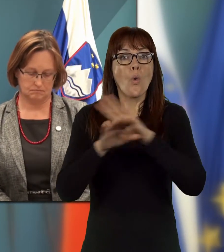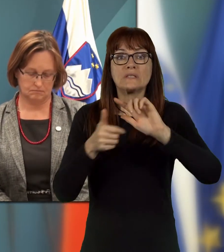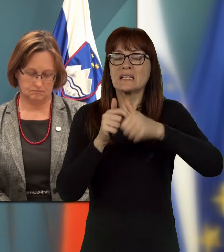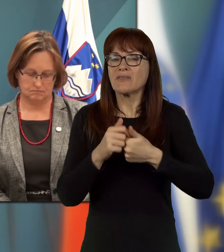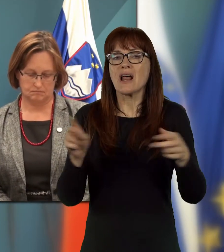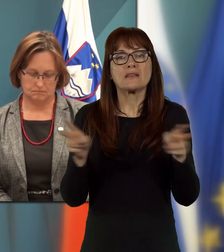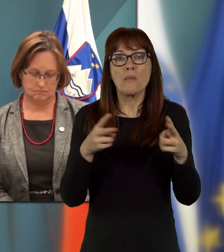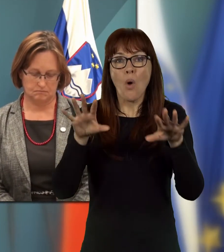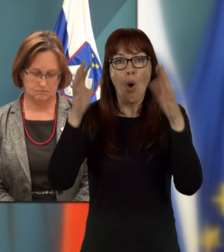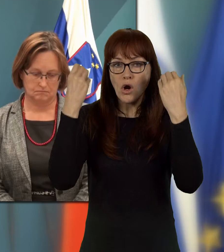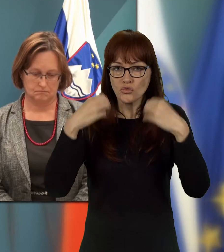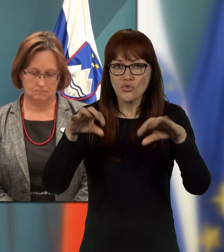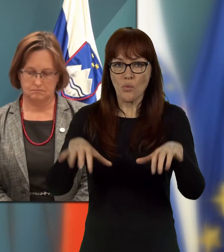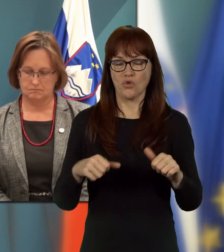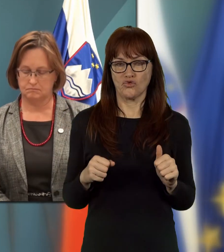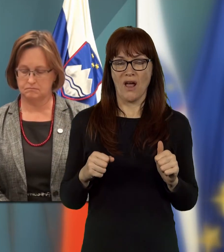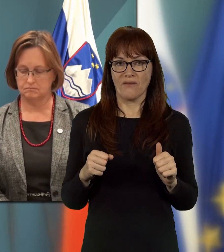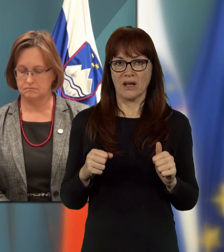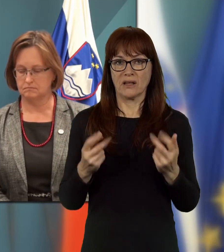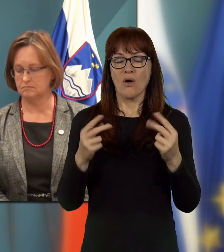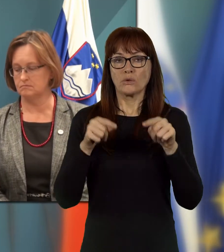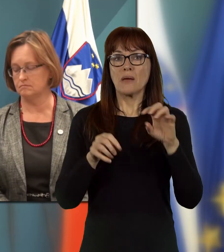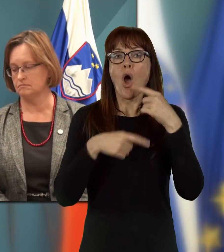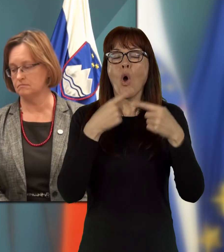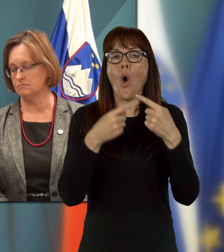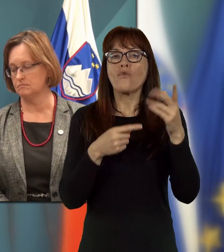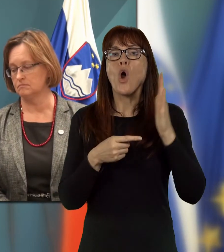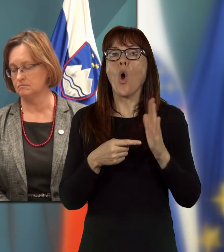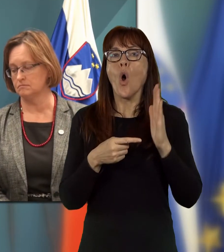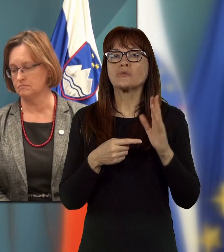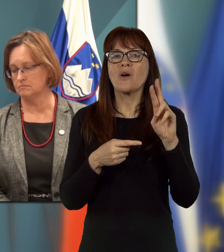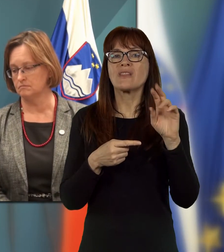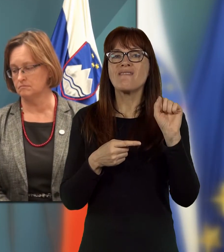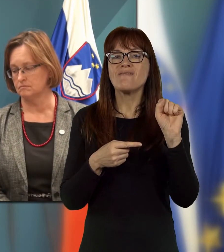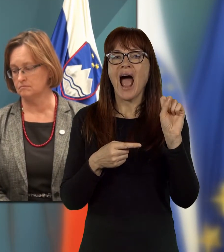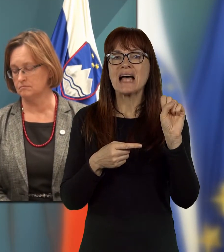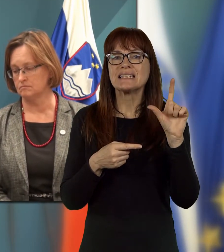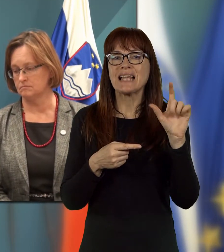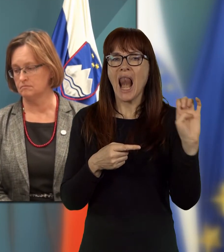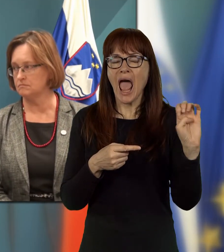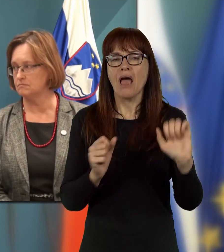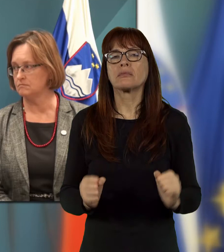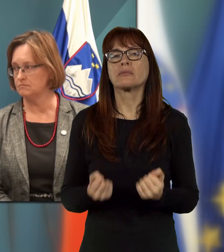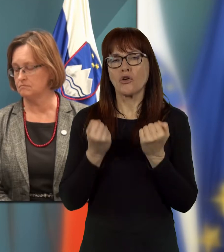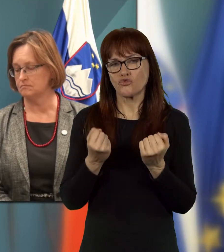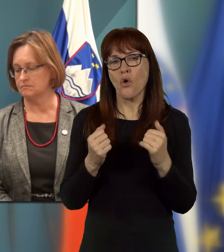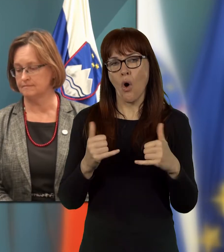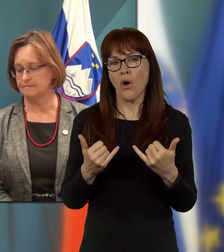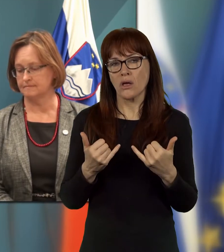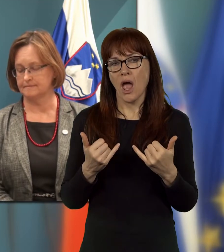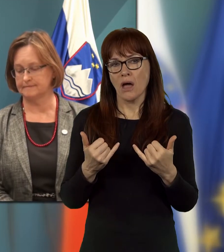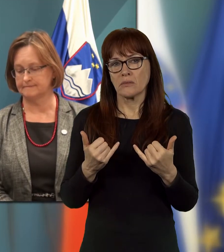seveda vseh stvari se ne da upoštevati. O tem, kar je govoril gospod Vasle, težko